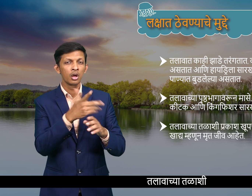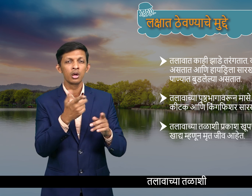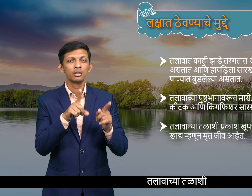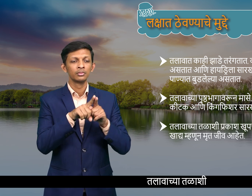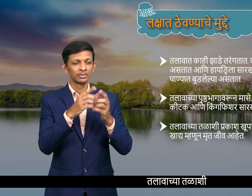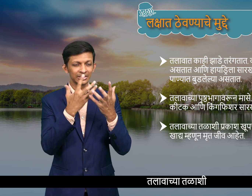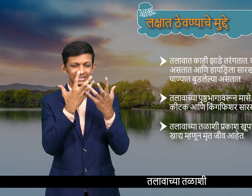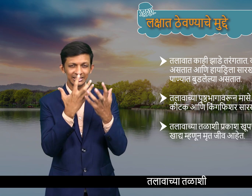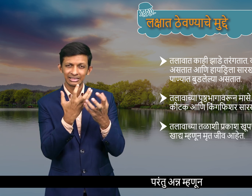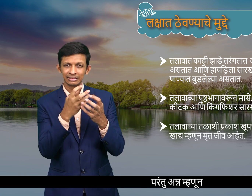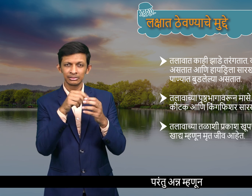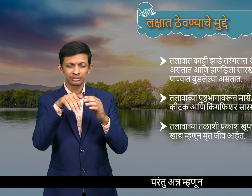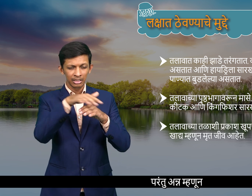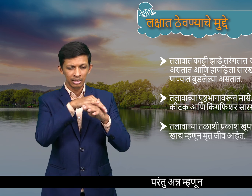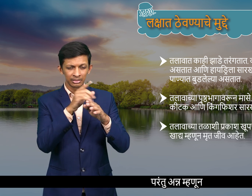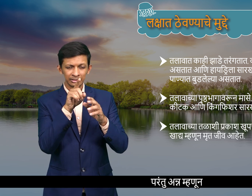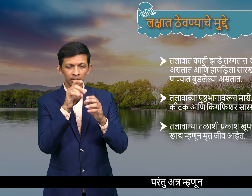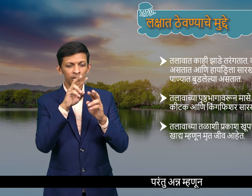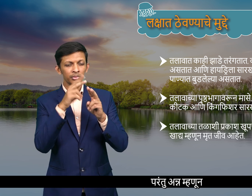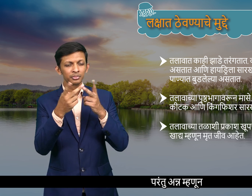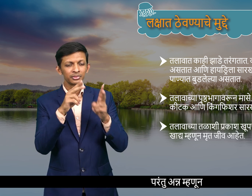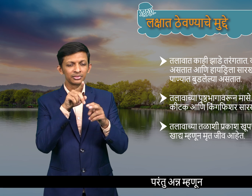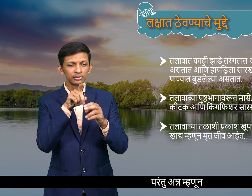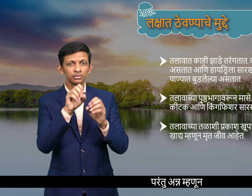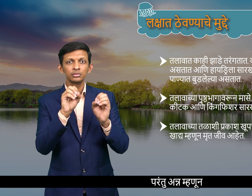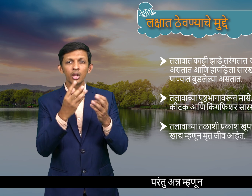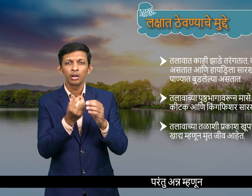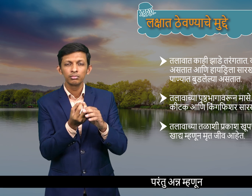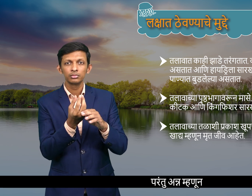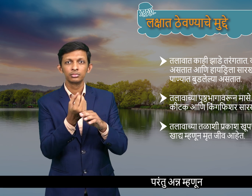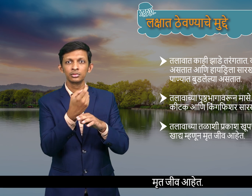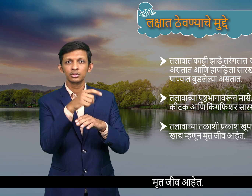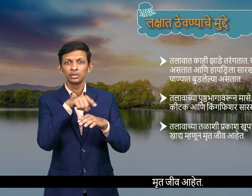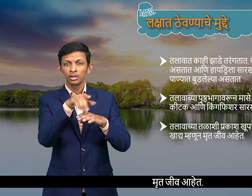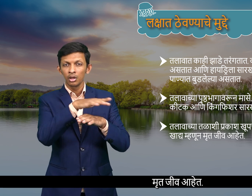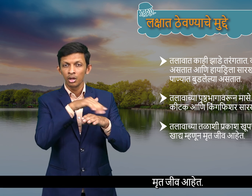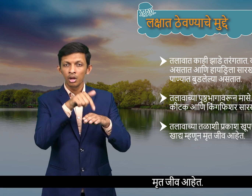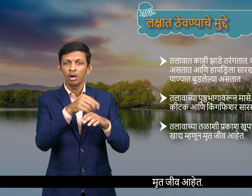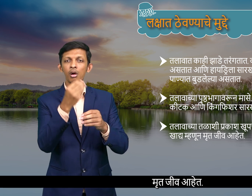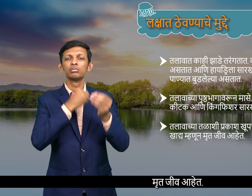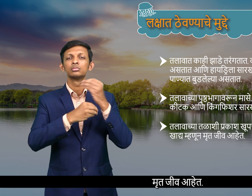परंतु अन्न म्हणून मृत जीव आहेत.